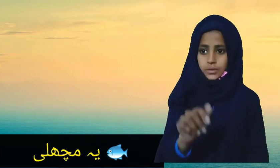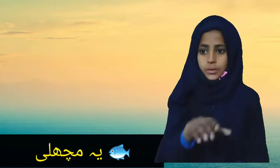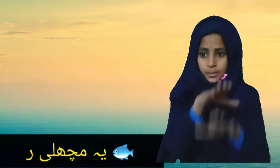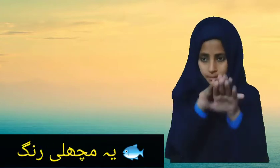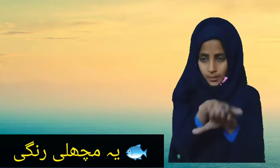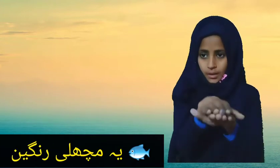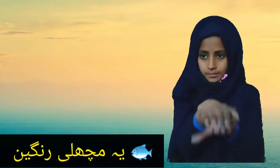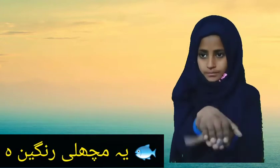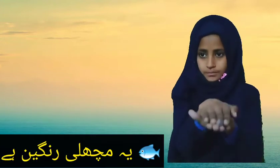मछली